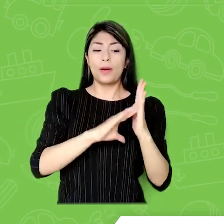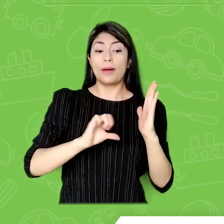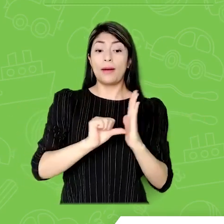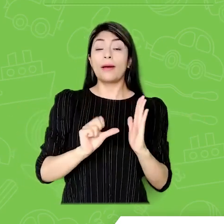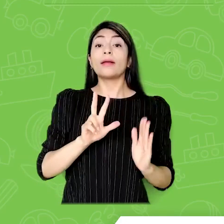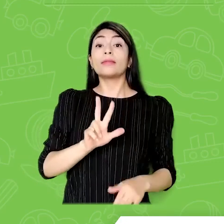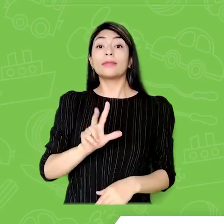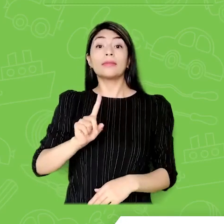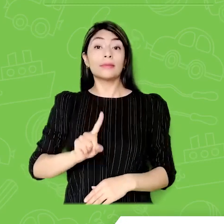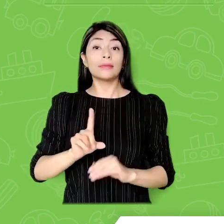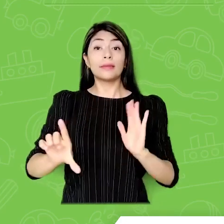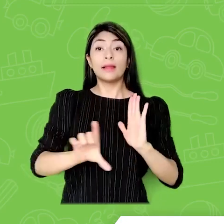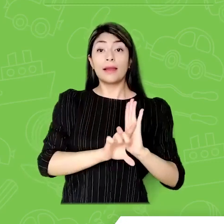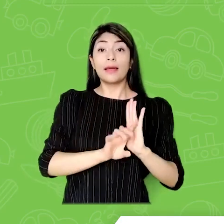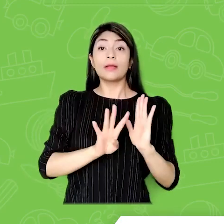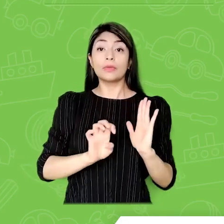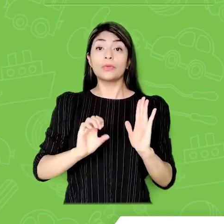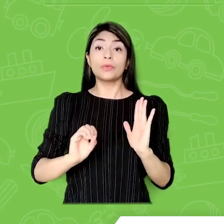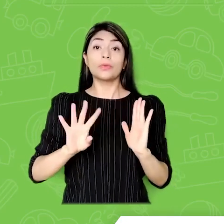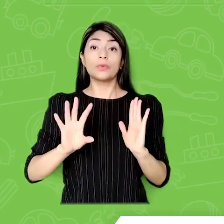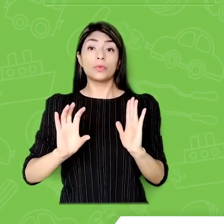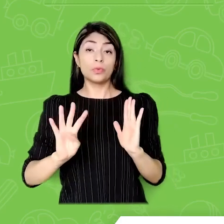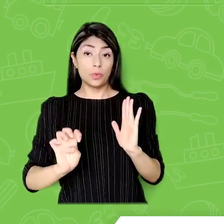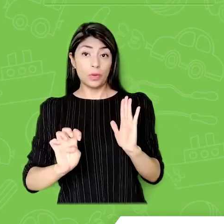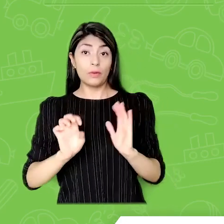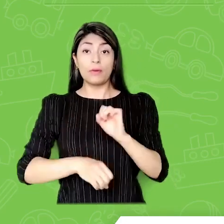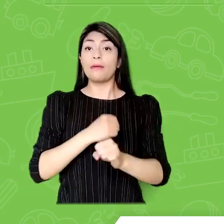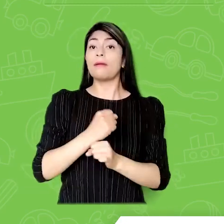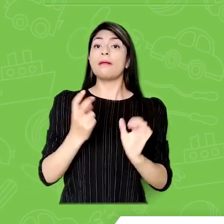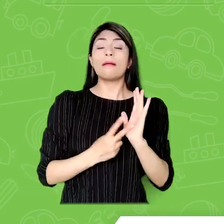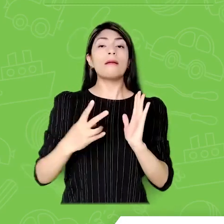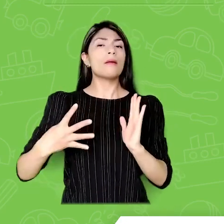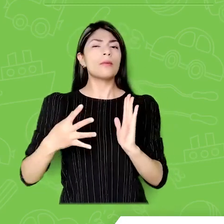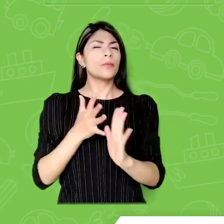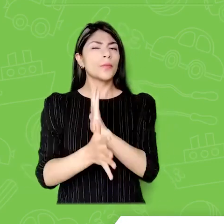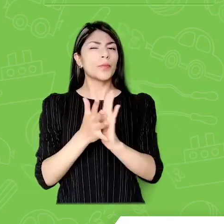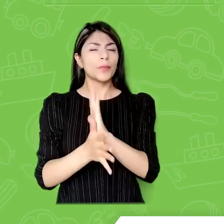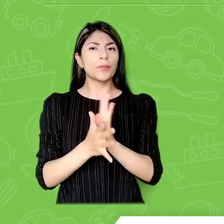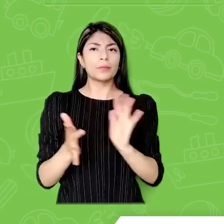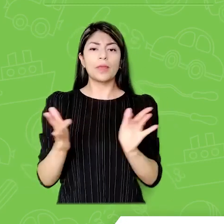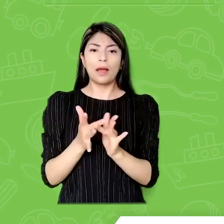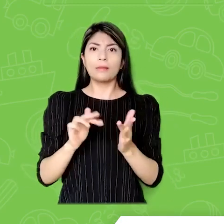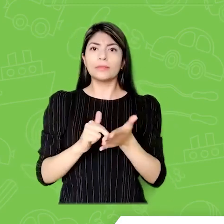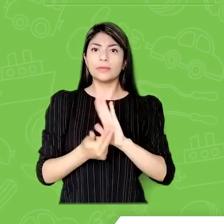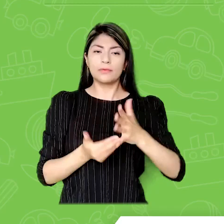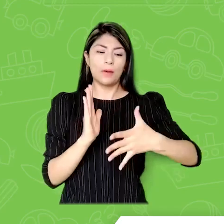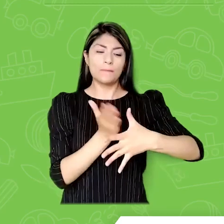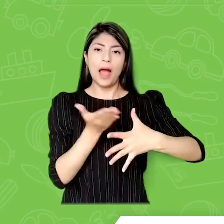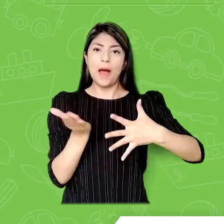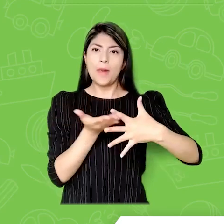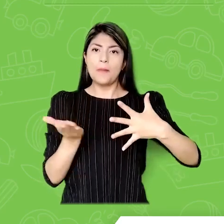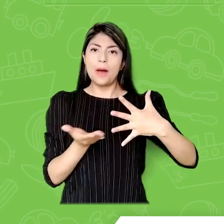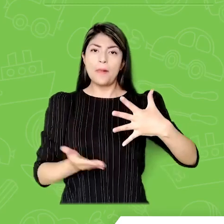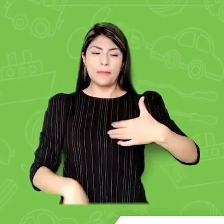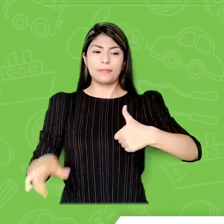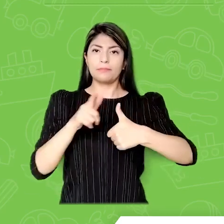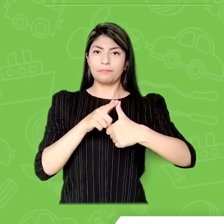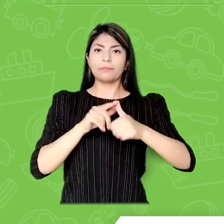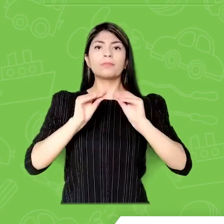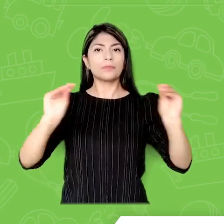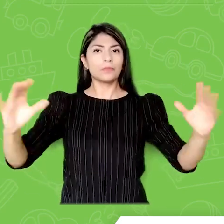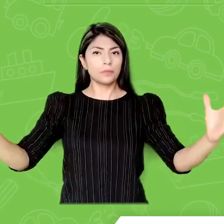artículo 31 de la Ley 909 de 2004, establece que las etapas de los mismos son la convocatoria,